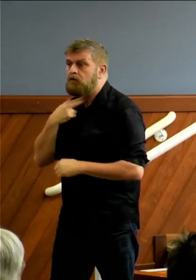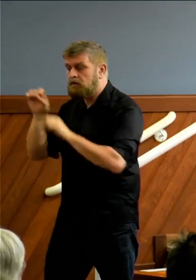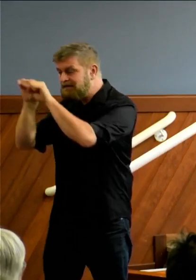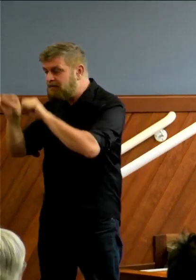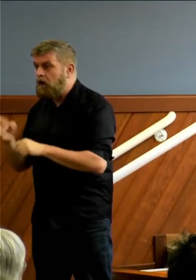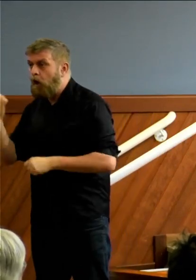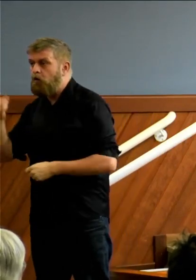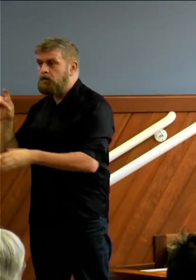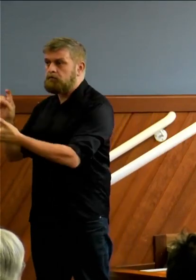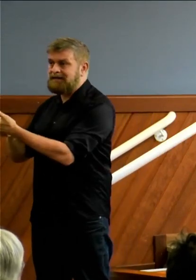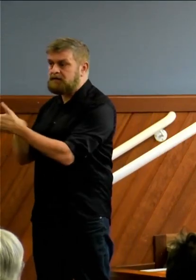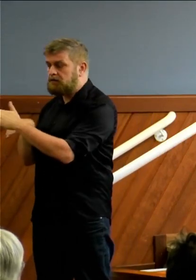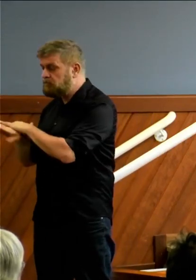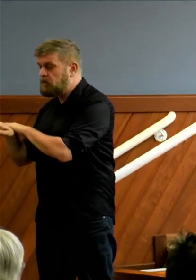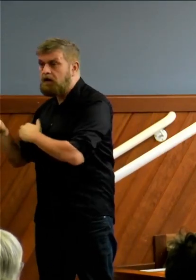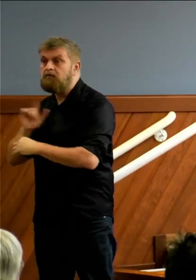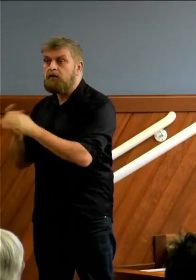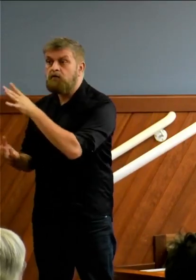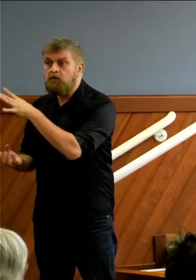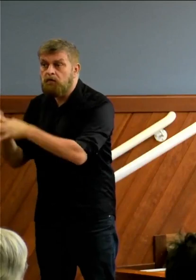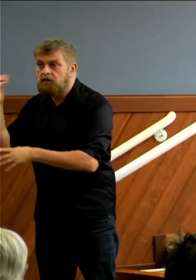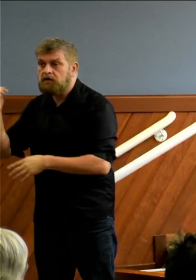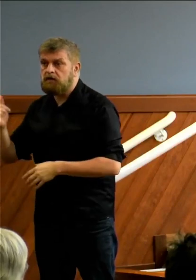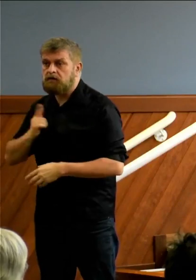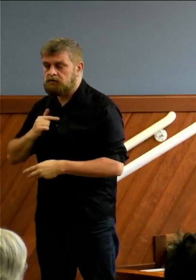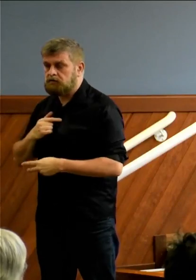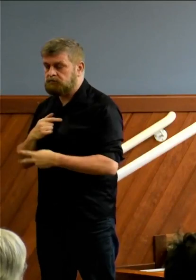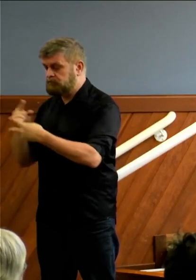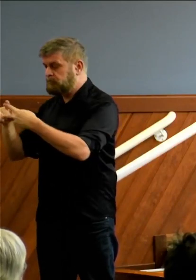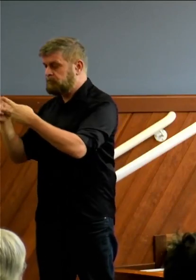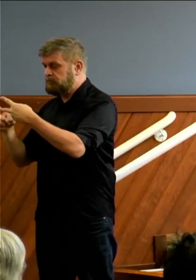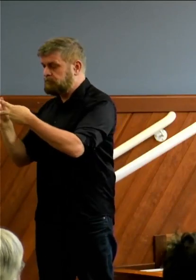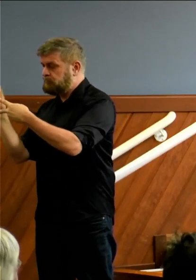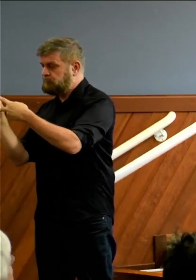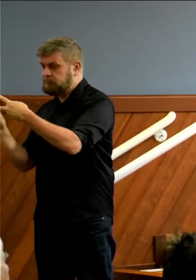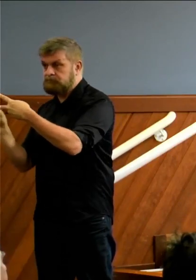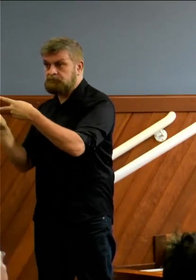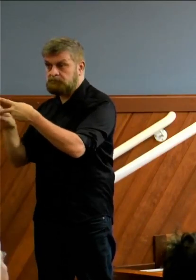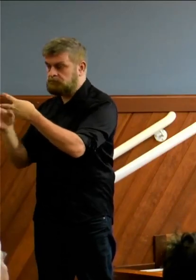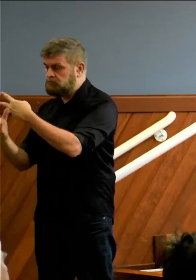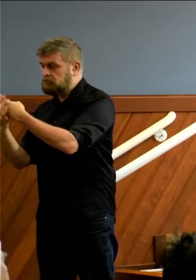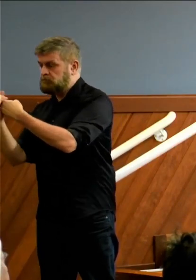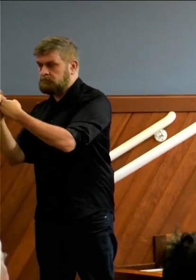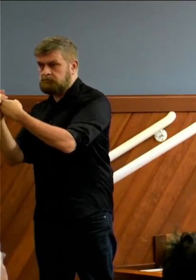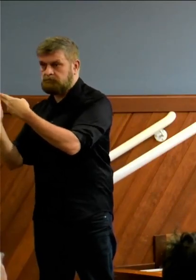dar uma. Ah, mas eu vou criar um item composto, como se isso existisse, né? Mas a gente vai estar chamando de parte, de